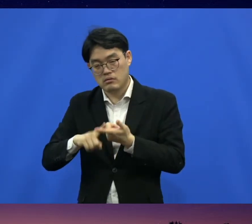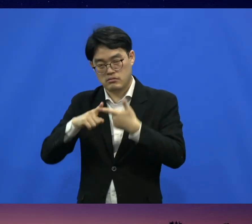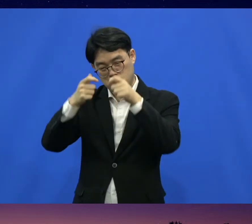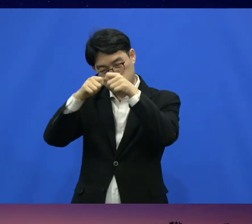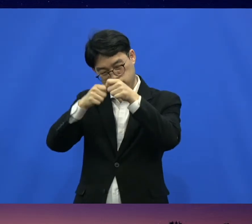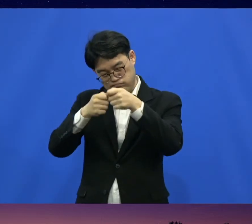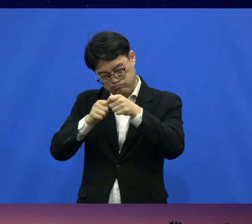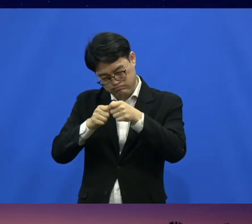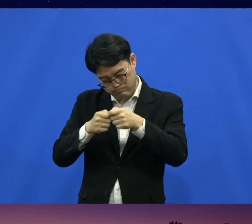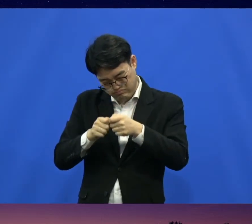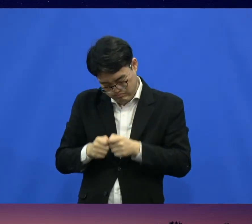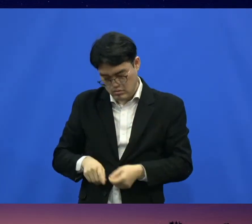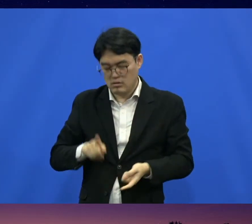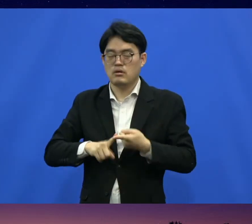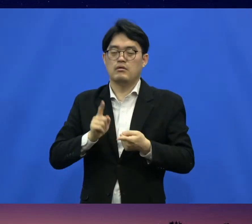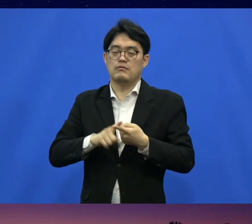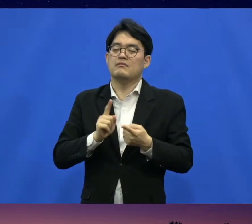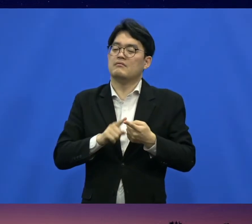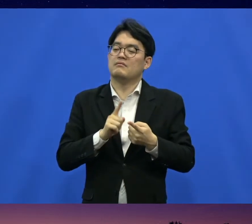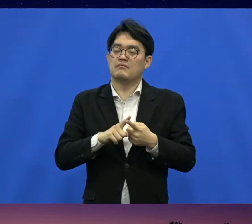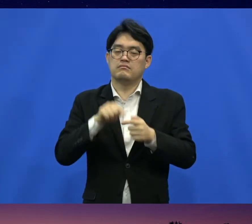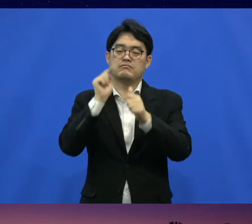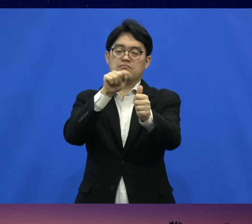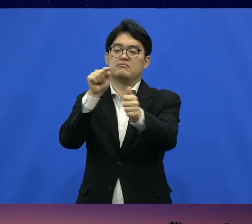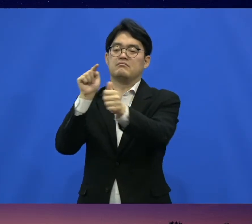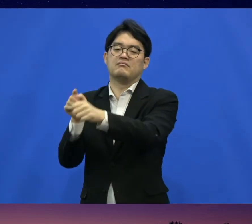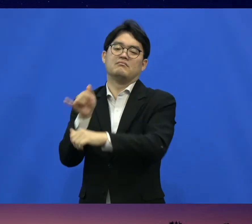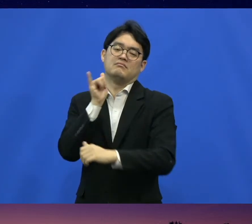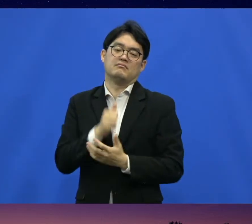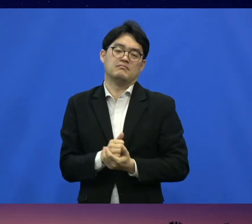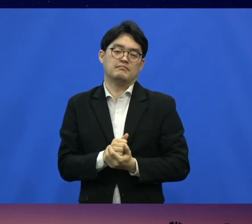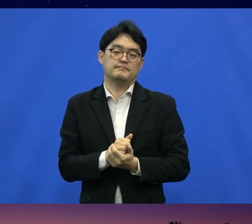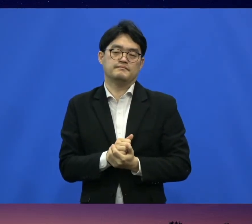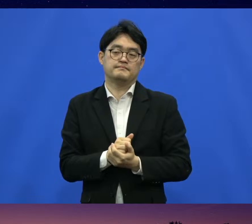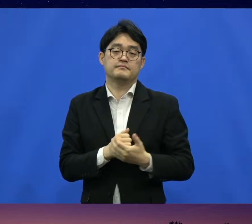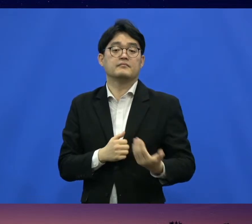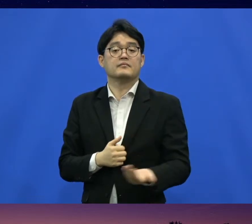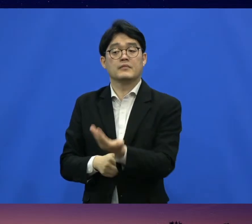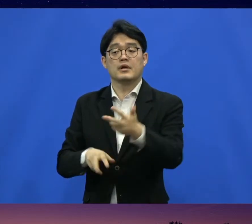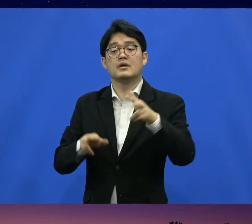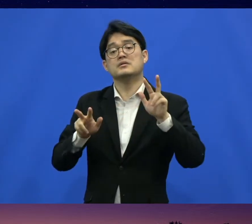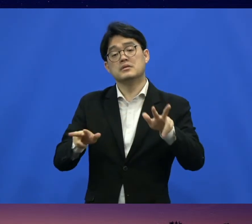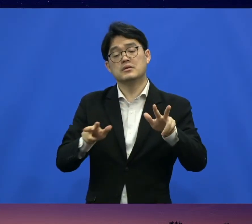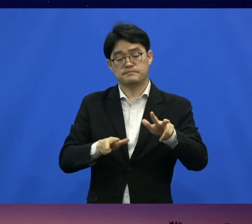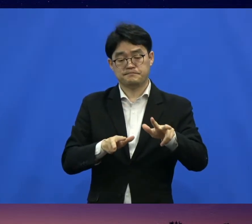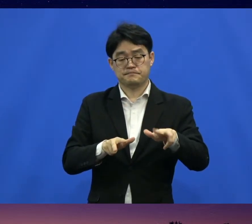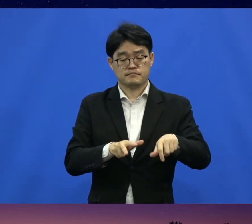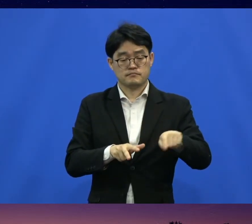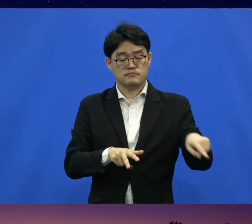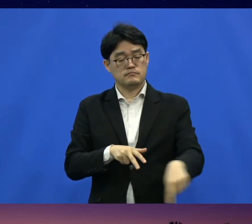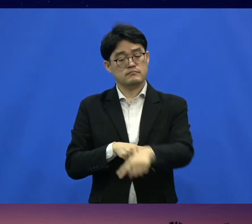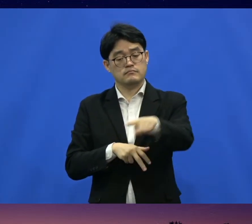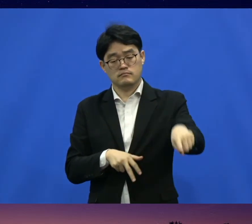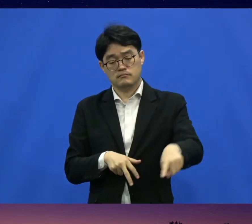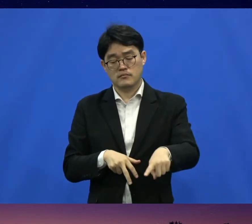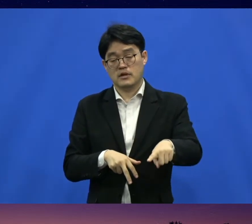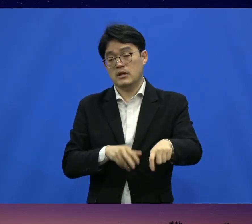자, 이들이 무엇을 잘못했습니까? 법궤를 수레에 싣고 온 거죠. 기계로 옮기려고 한 것입니다. 오늘날로